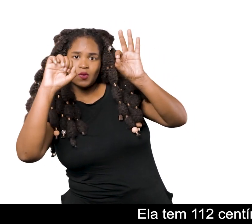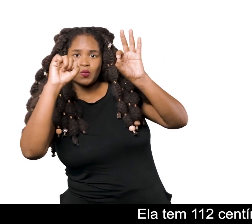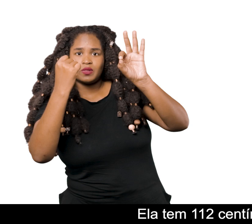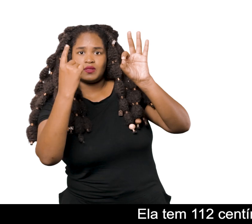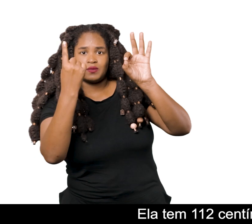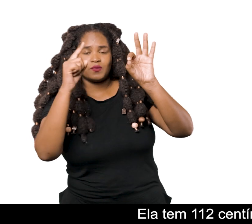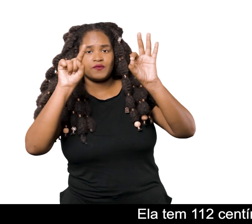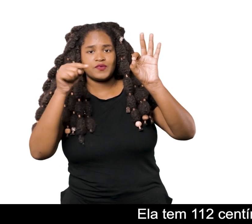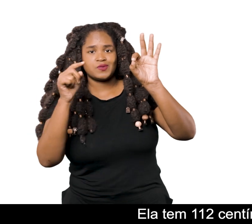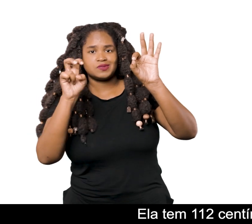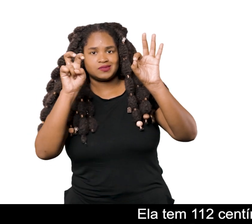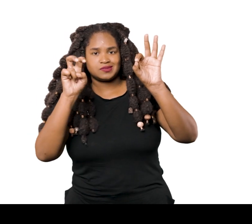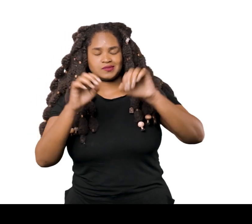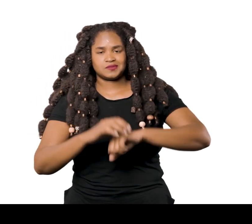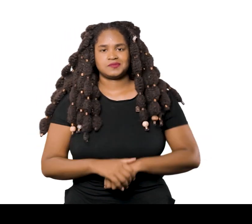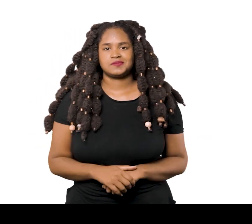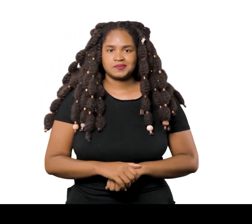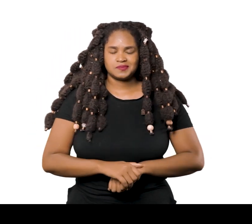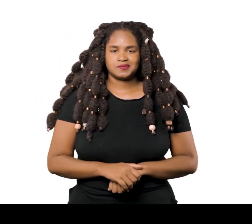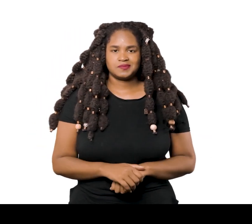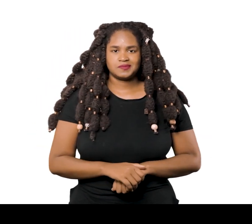81,5 centímetros de largura.